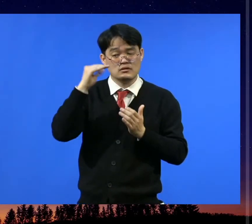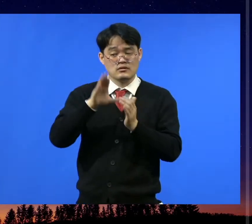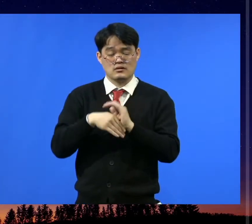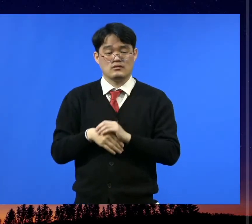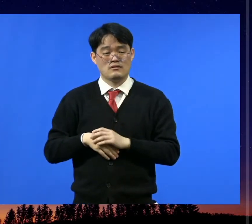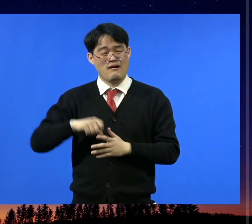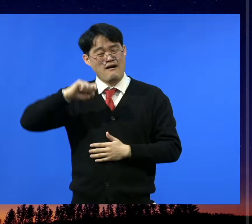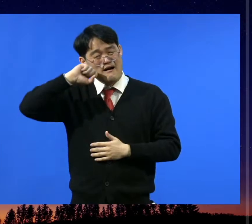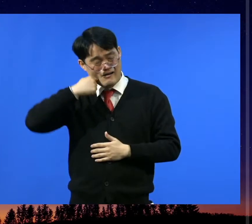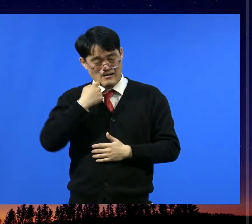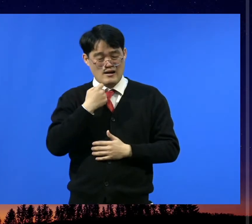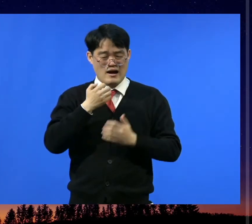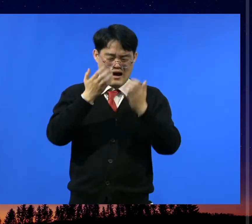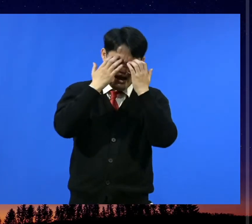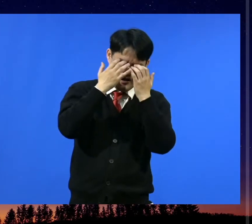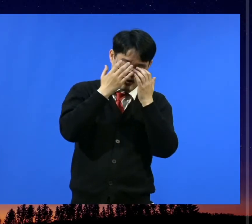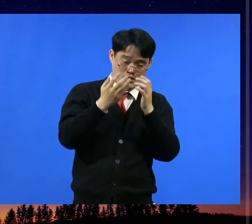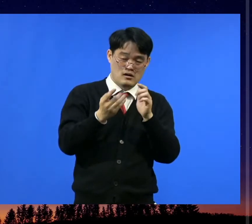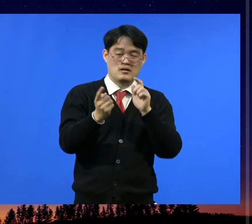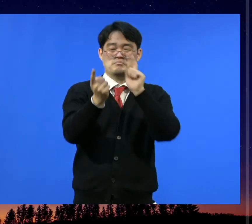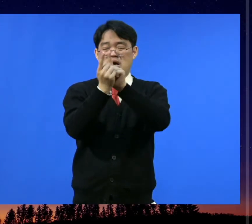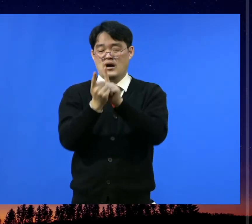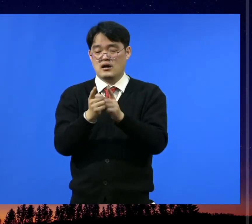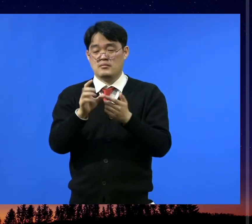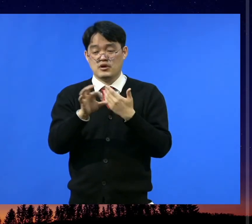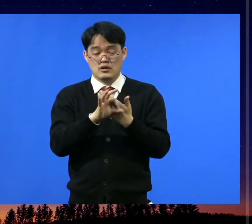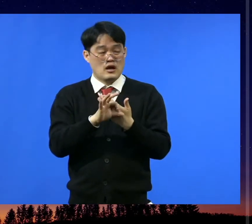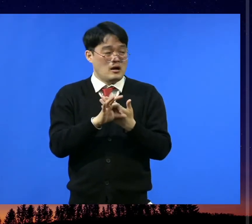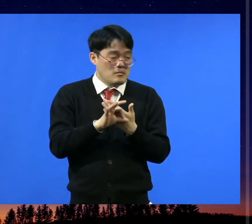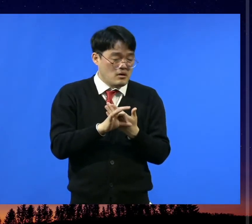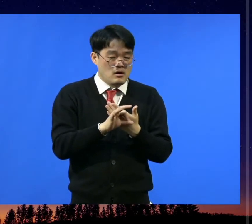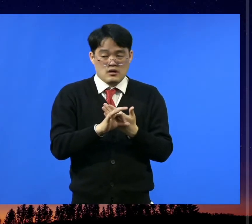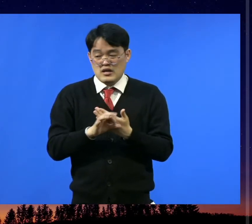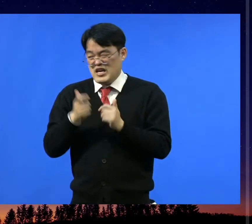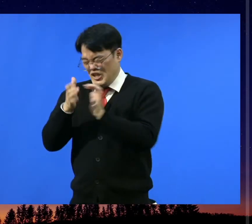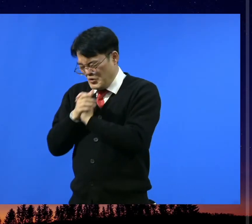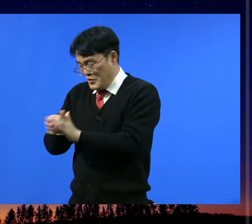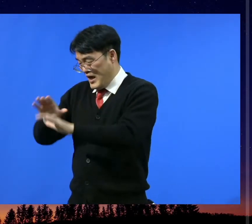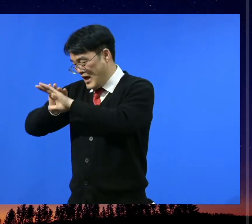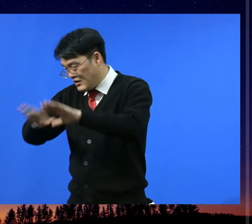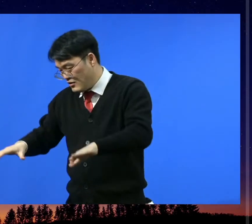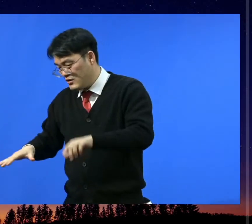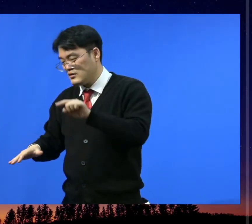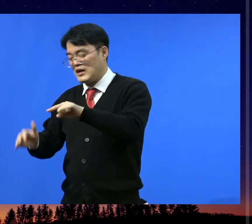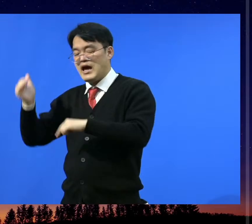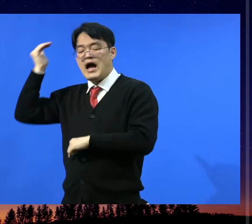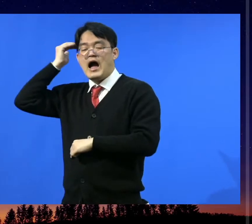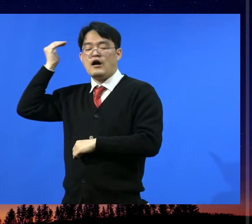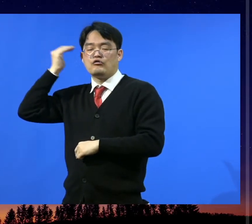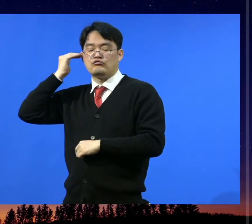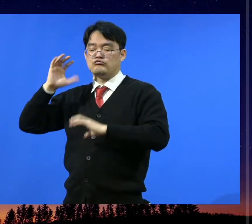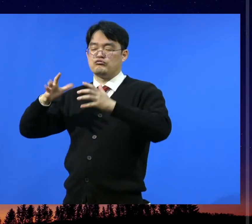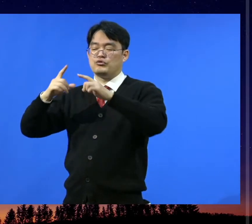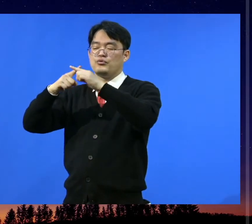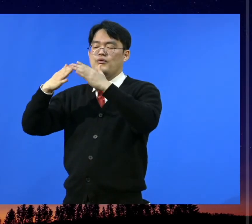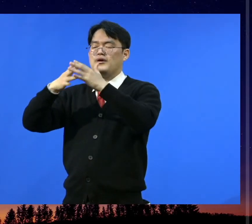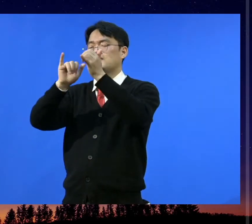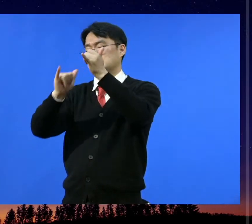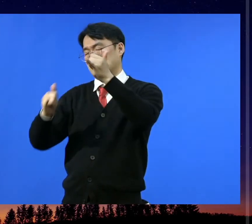어려움이 찾아오면 기도로 해결하려고 했다는 거죠. 그게 한국교회 DNA예요. DNA, 기도의